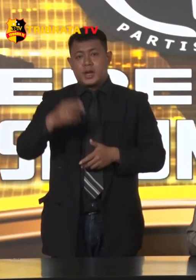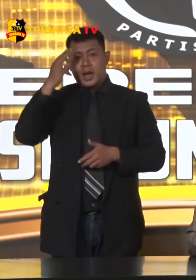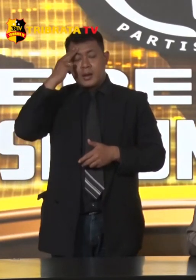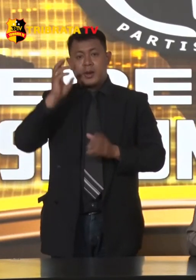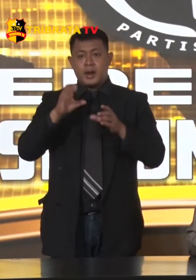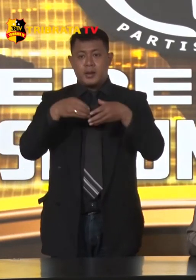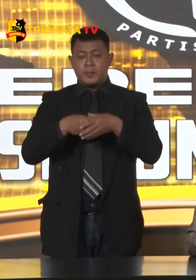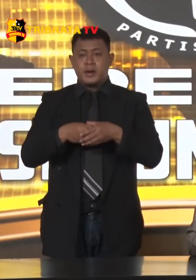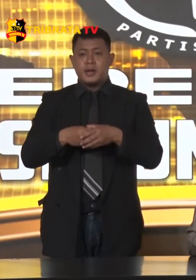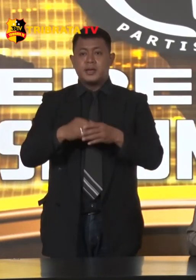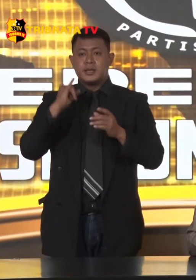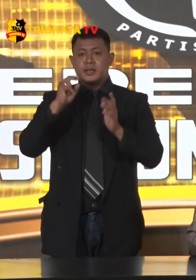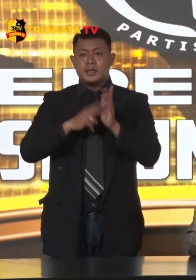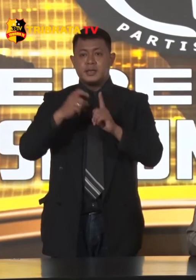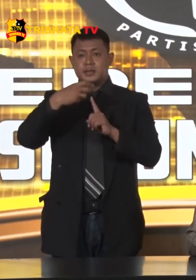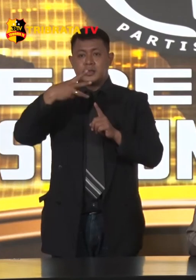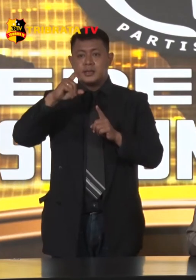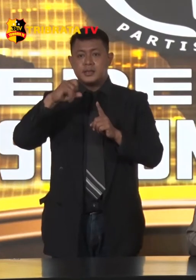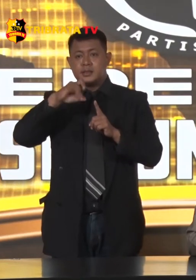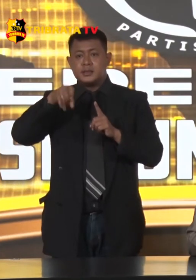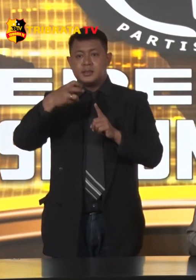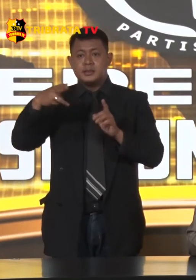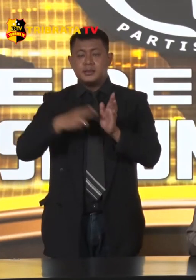Kepala Badan Intelijen Keamanan Polri,